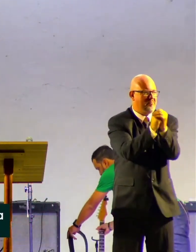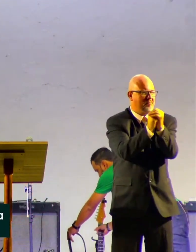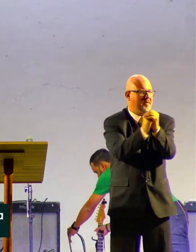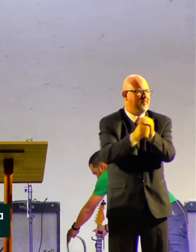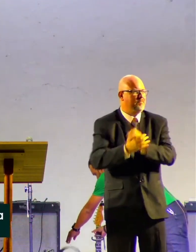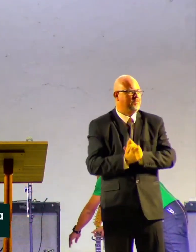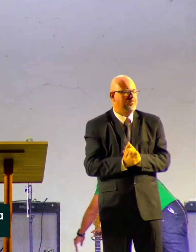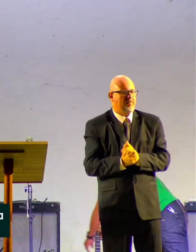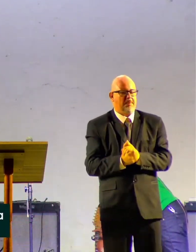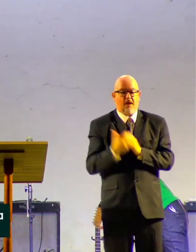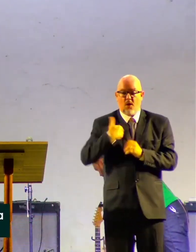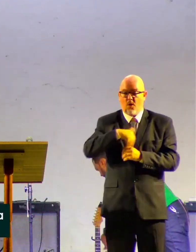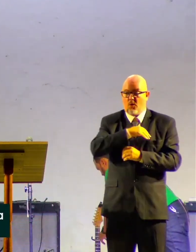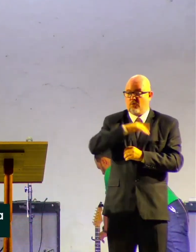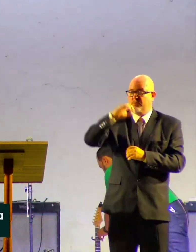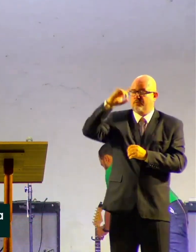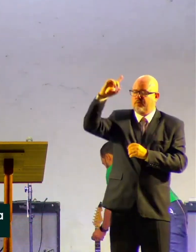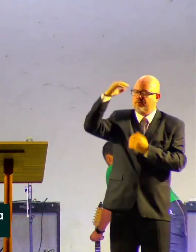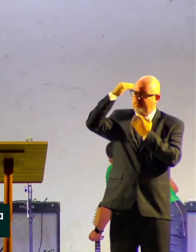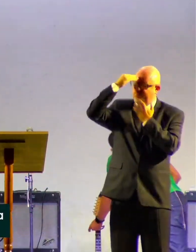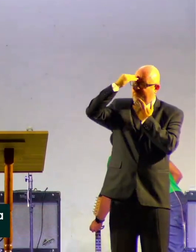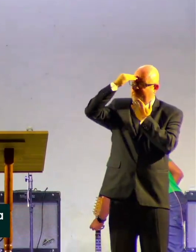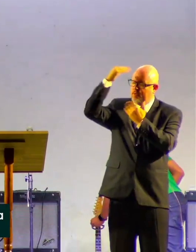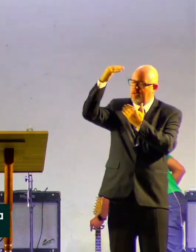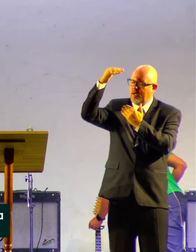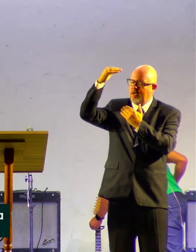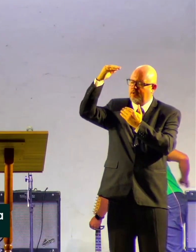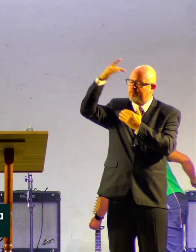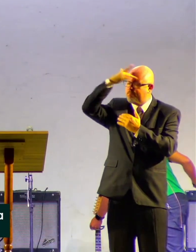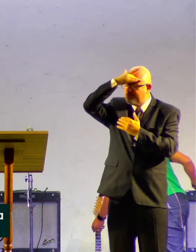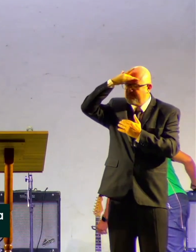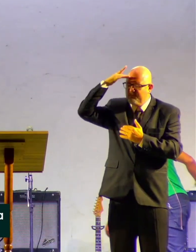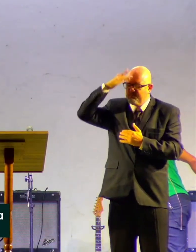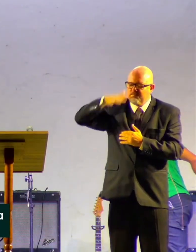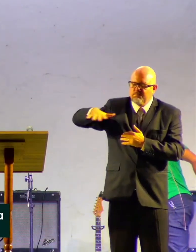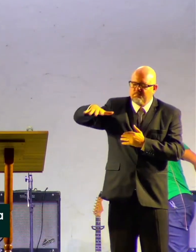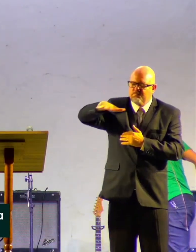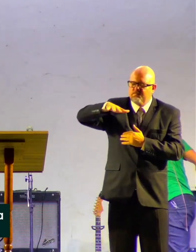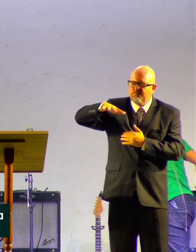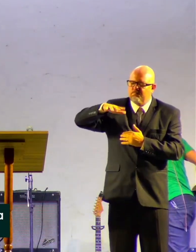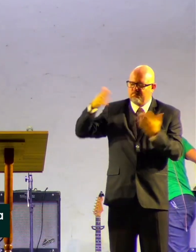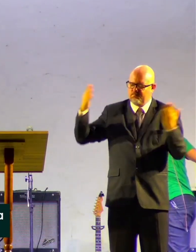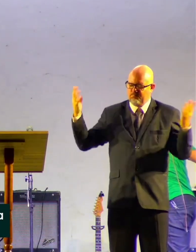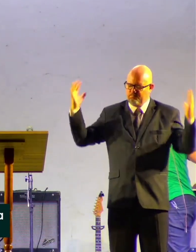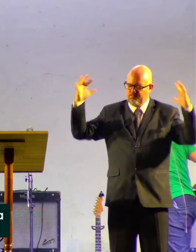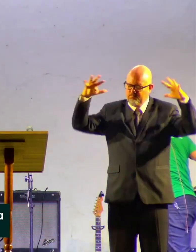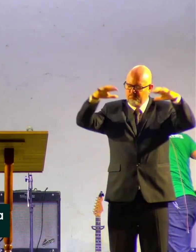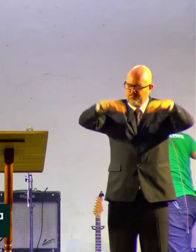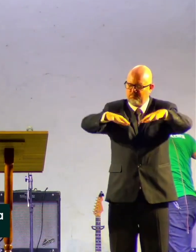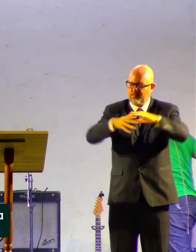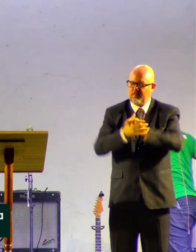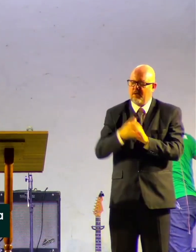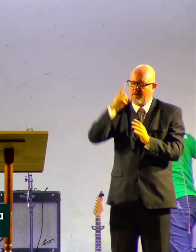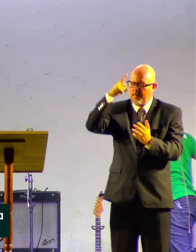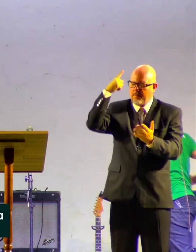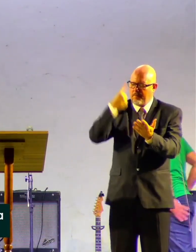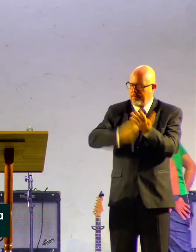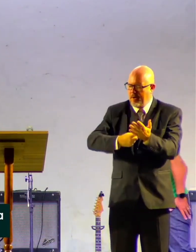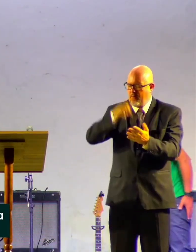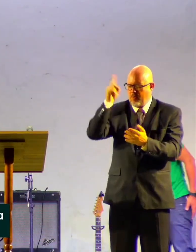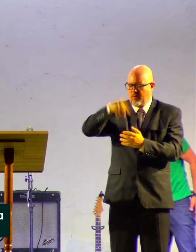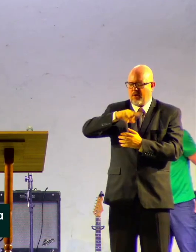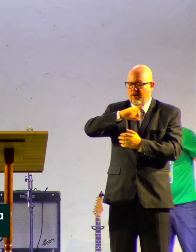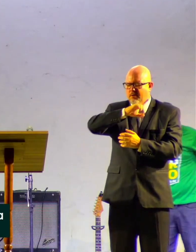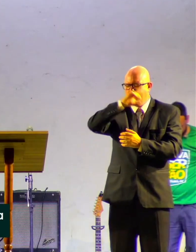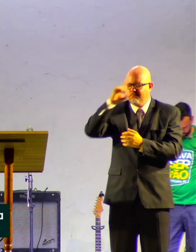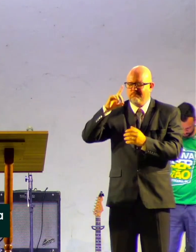orar. Senhor nosso Deus, muito obrigado pelo teu povo reunido e congregado aqui nessa noite. O Senhor marcou essa data,